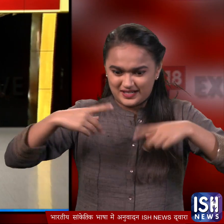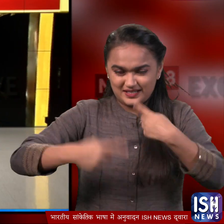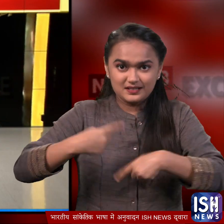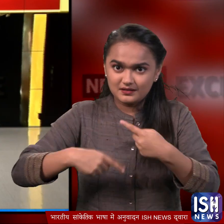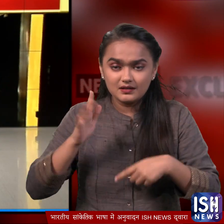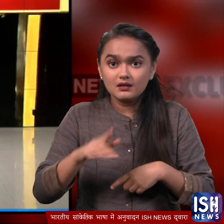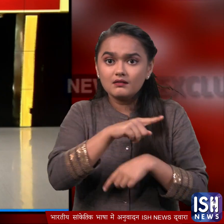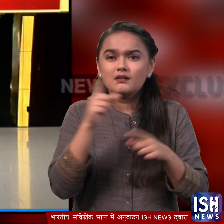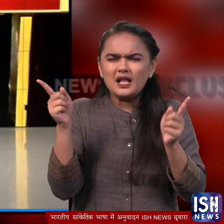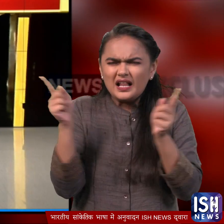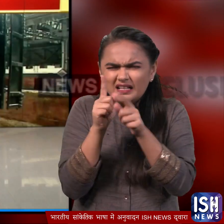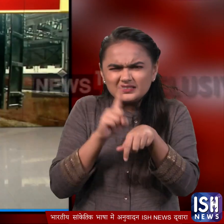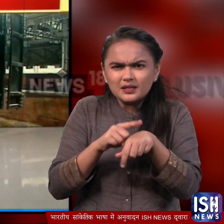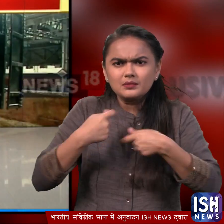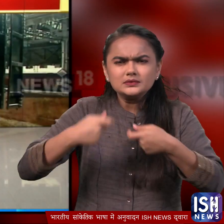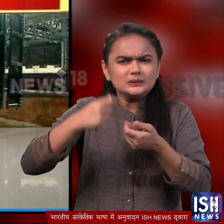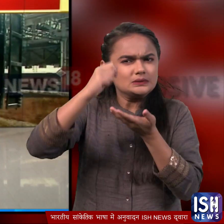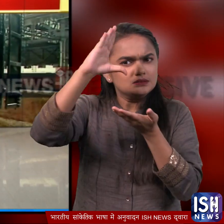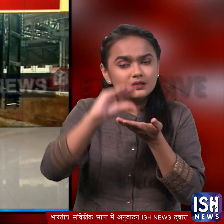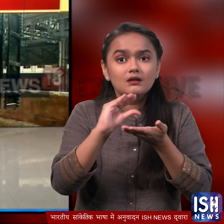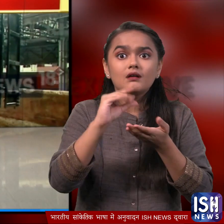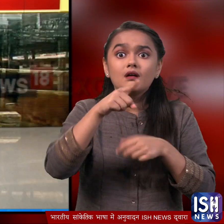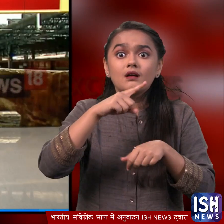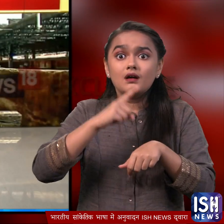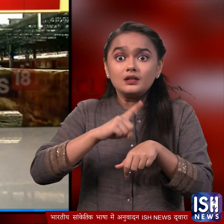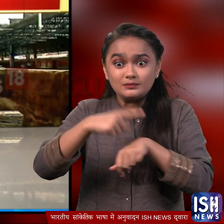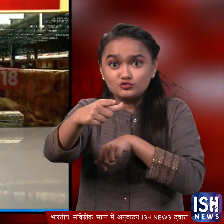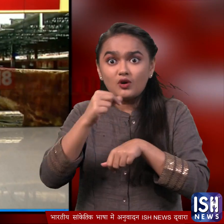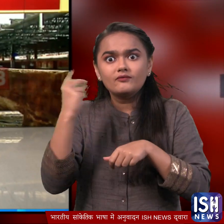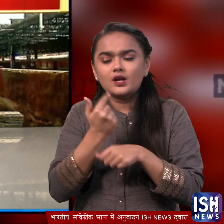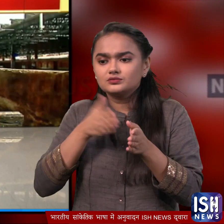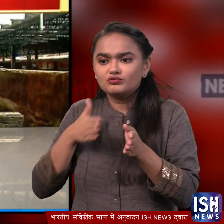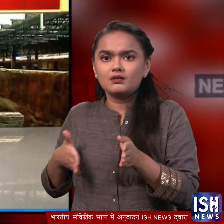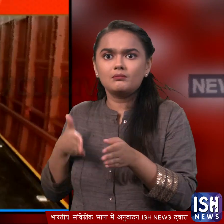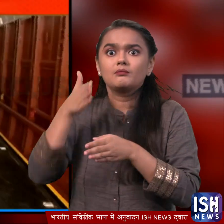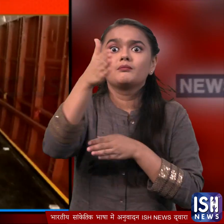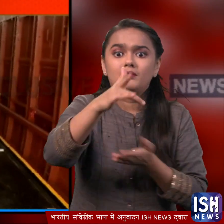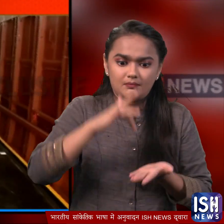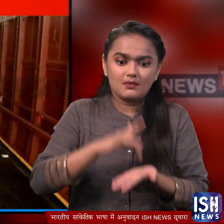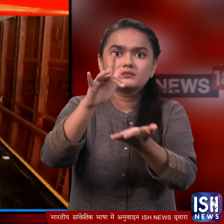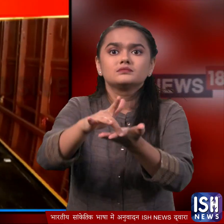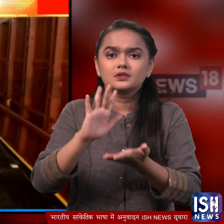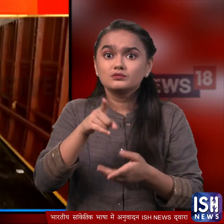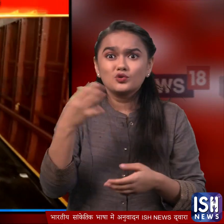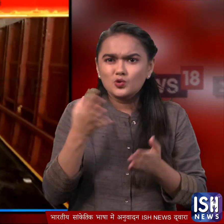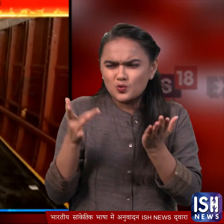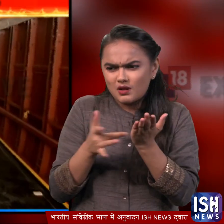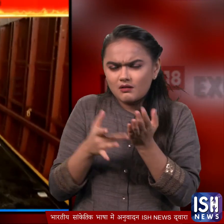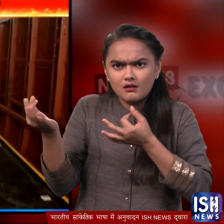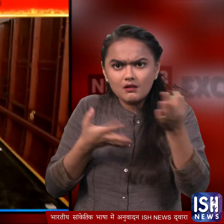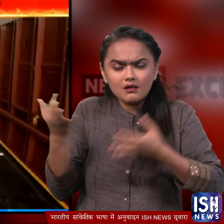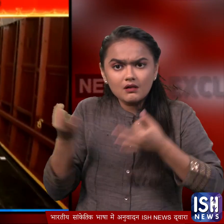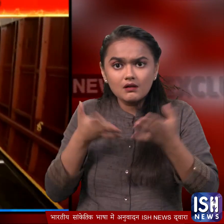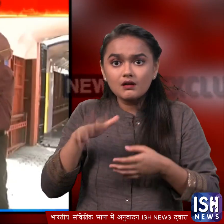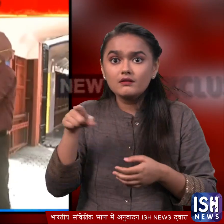वाली गाड़ियों को कम समय और कम खर्च में एक जगह से दूसरी जगह ले जाया जा सकेगा। क्योंकि कई तकनीकी